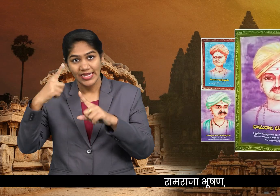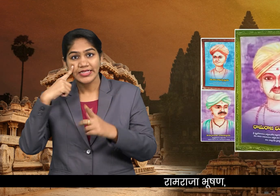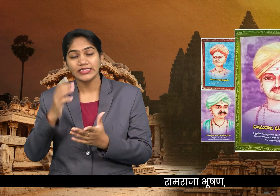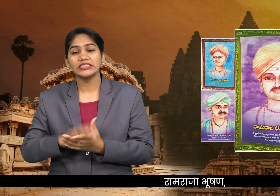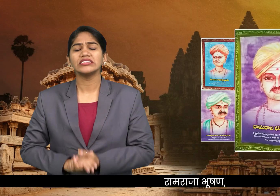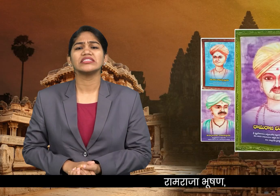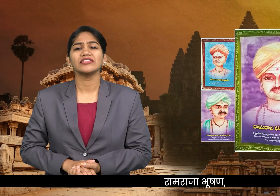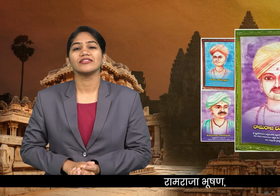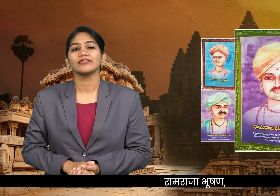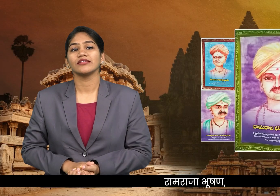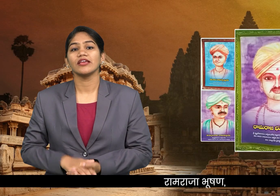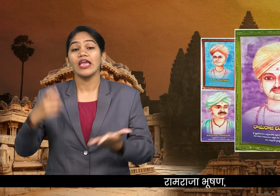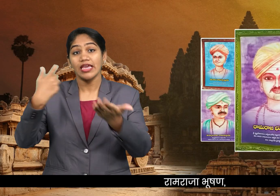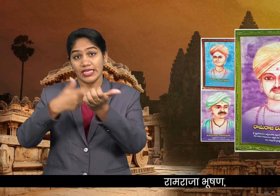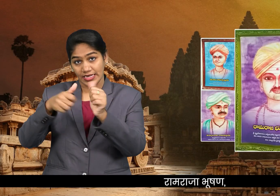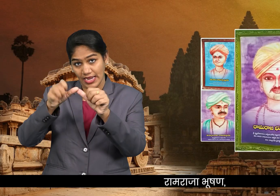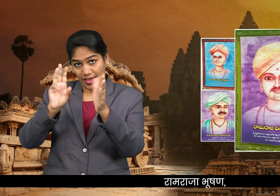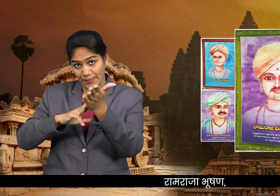रामराजा भूषण,